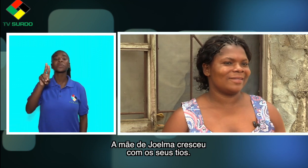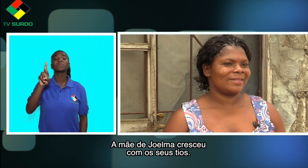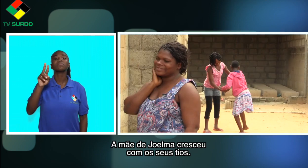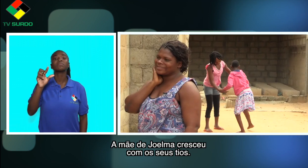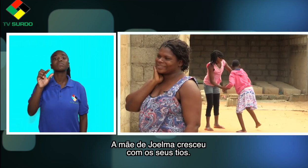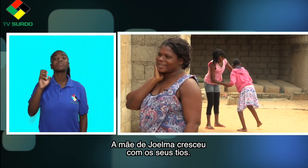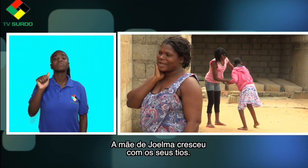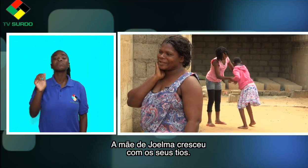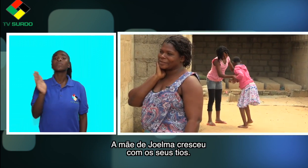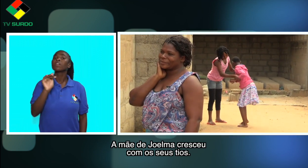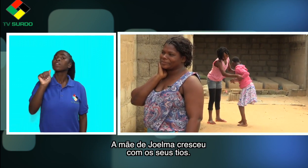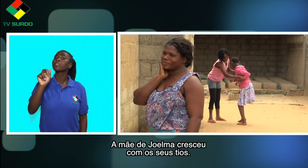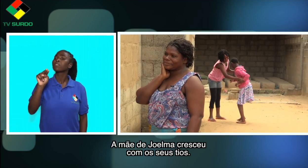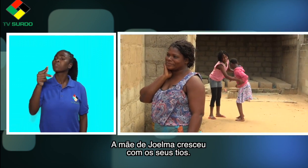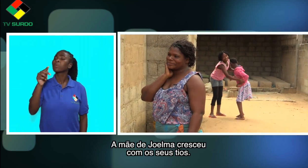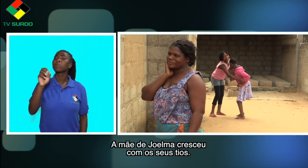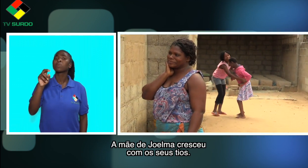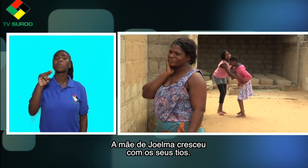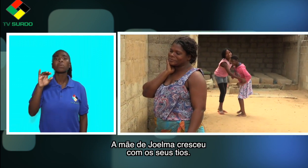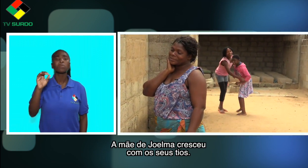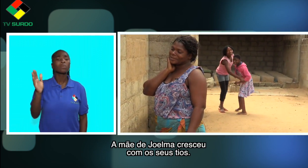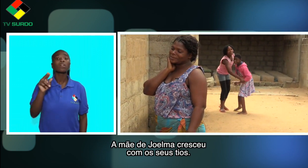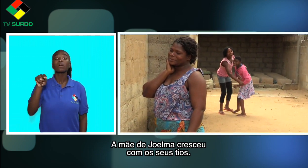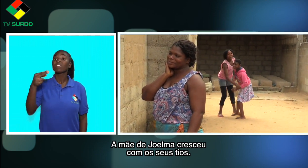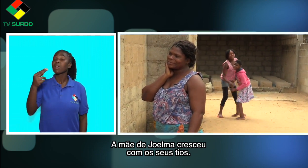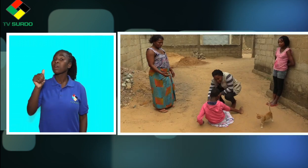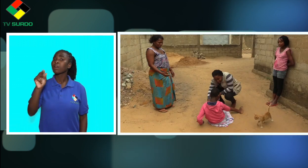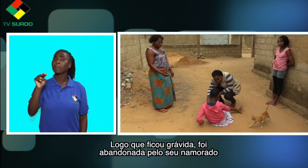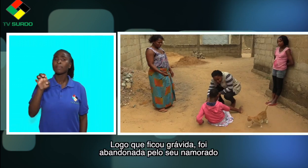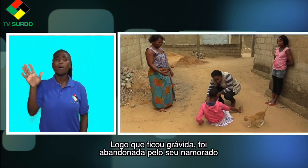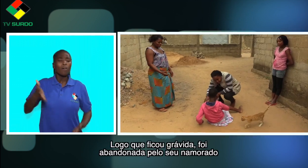Mãe de Joelma cresceu com seus tios.